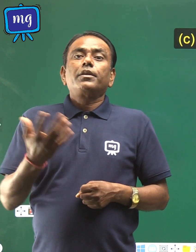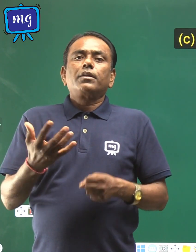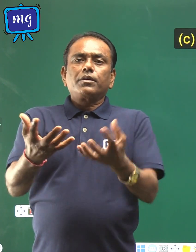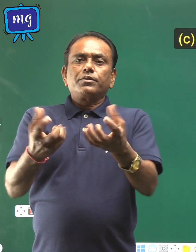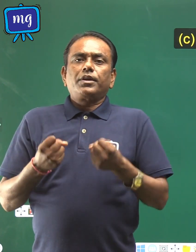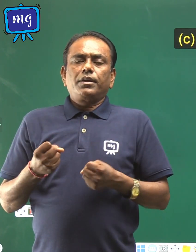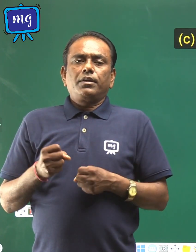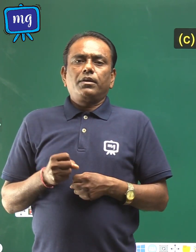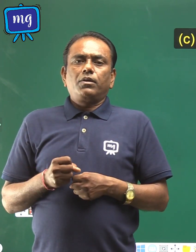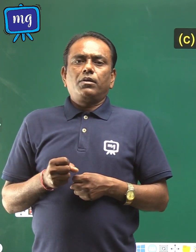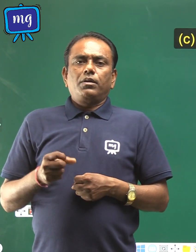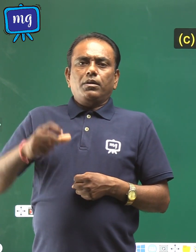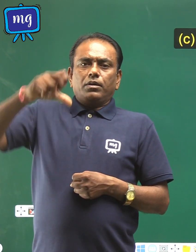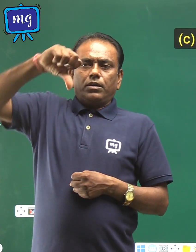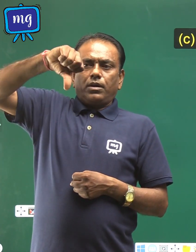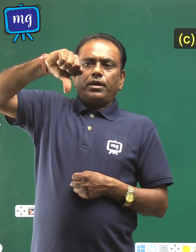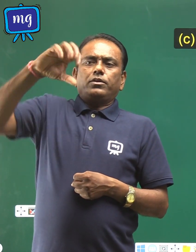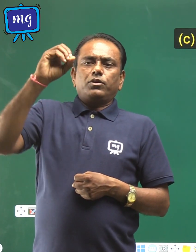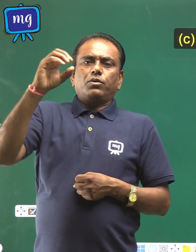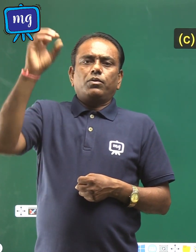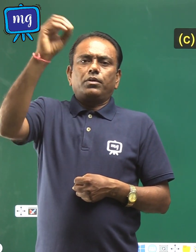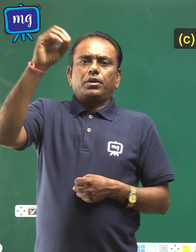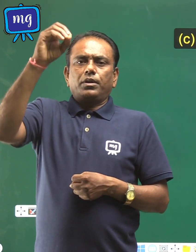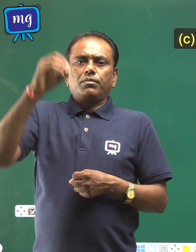बच्चों? 90 डिग्री।